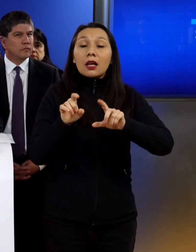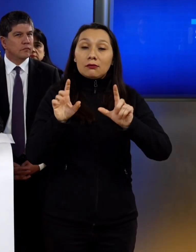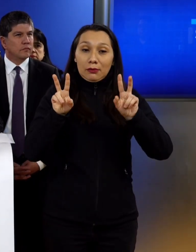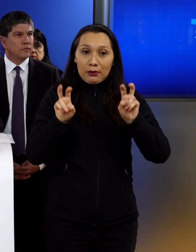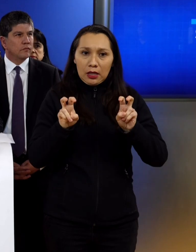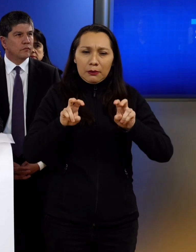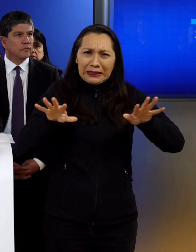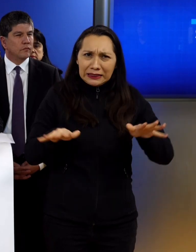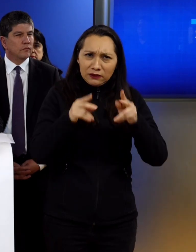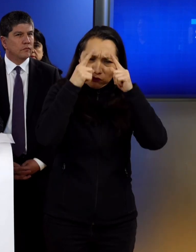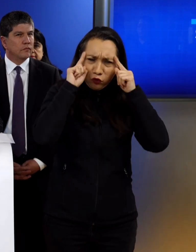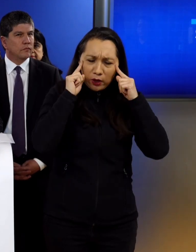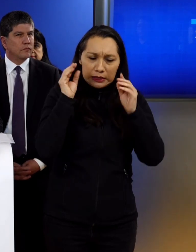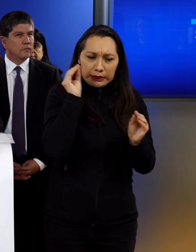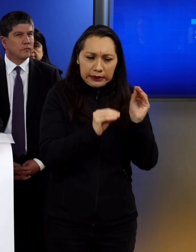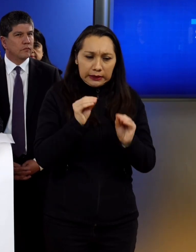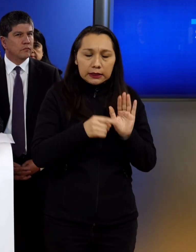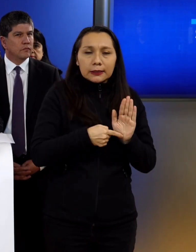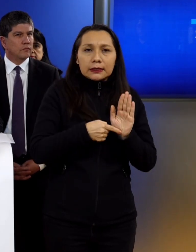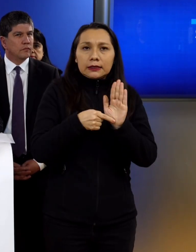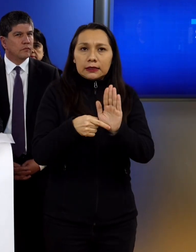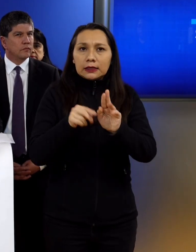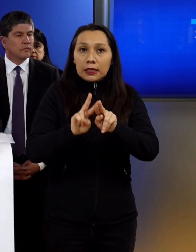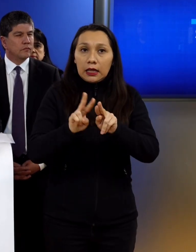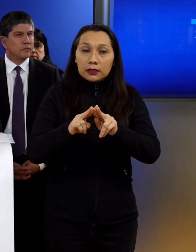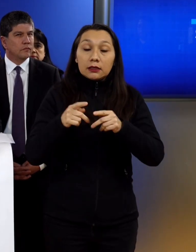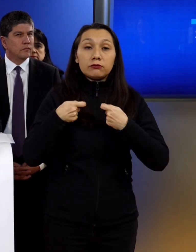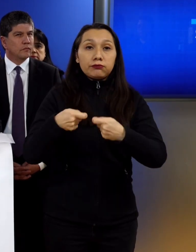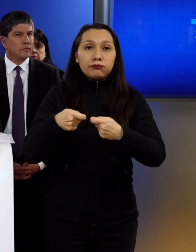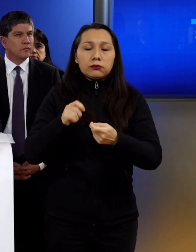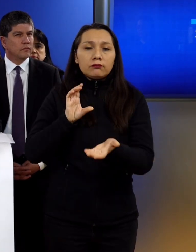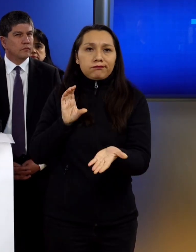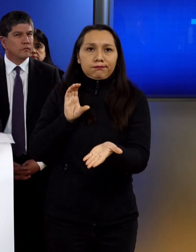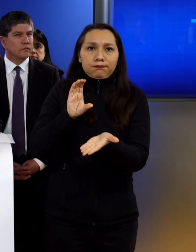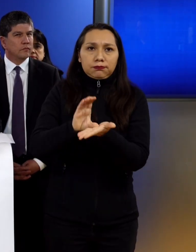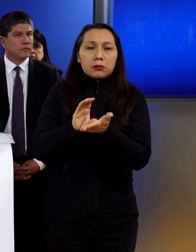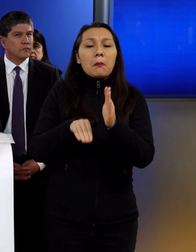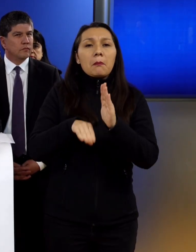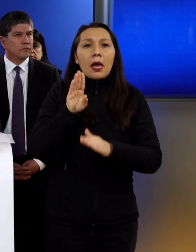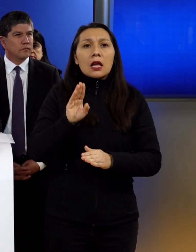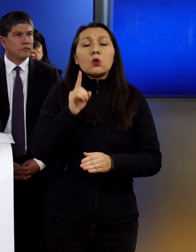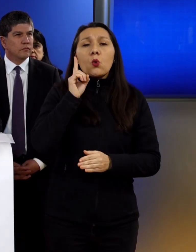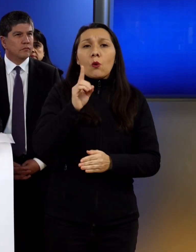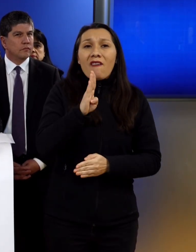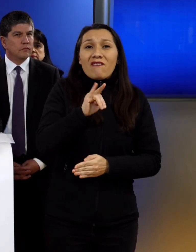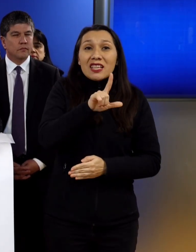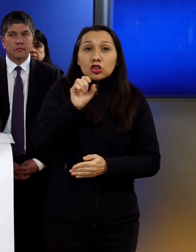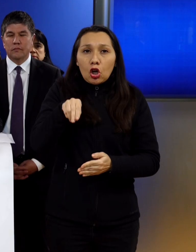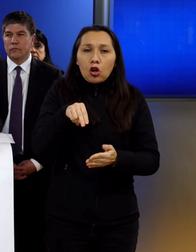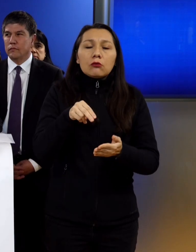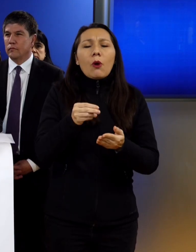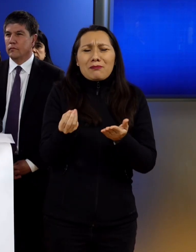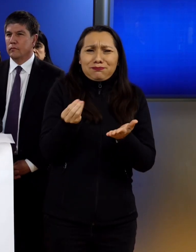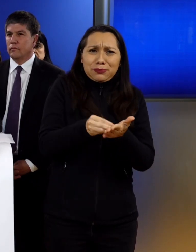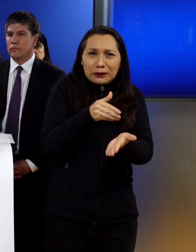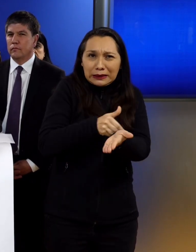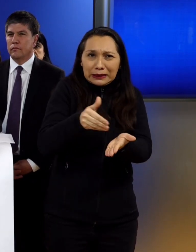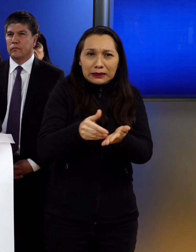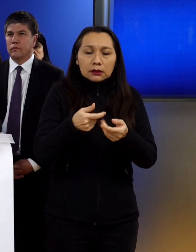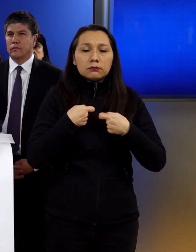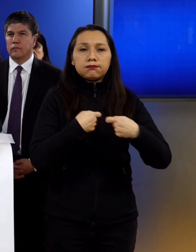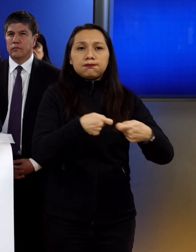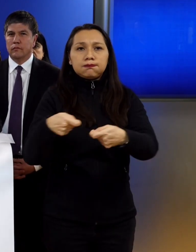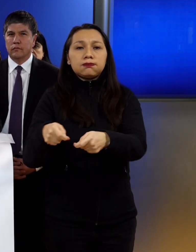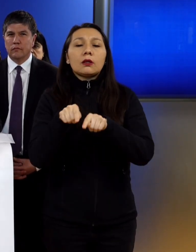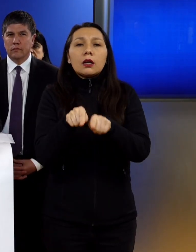estos esfuerzos han representado una inversión superior a $1 billón en